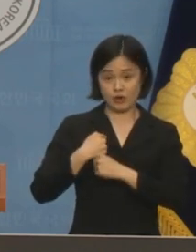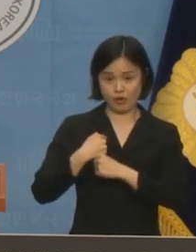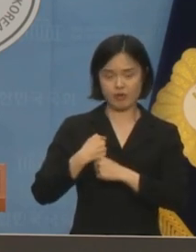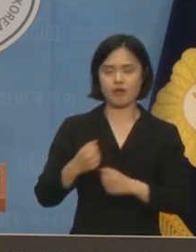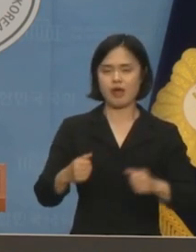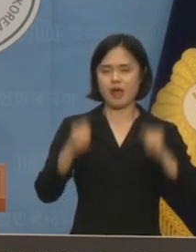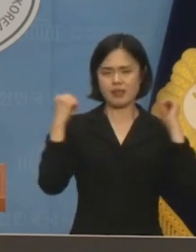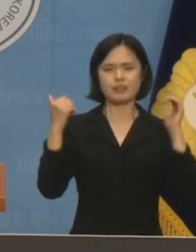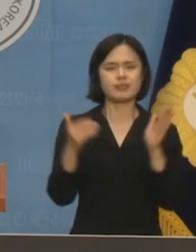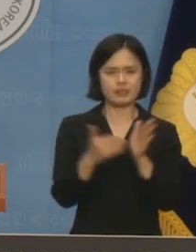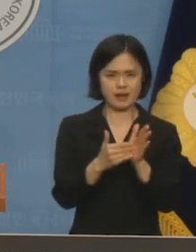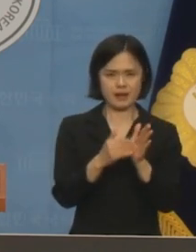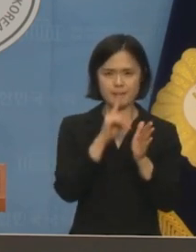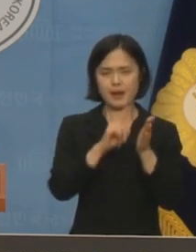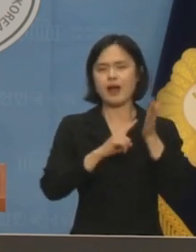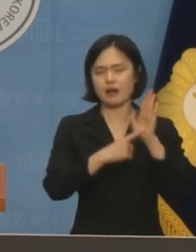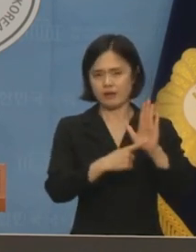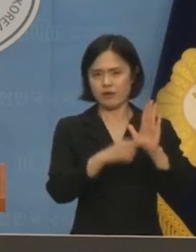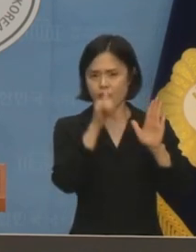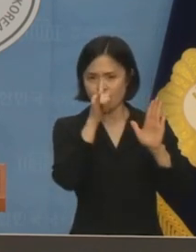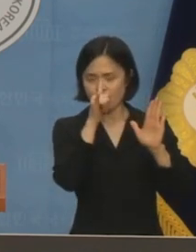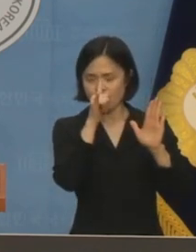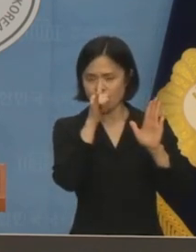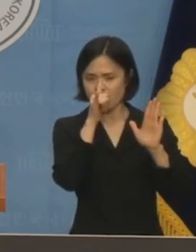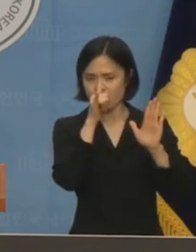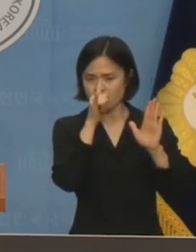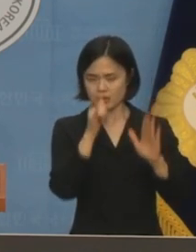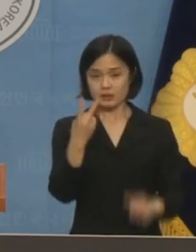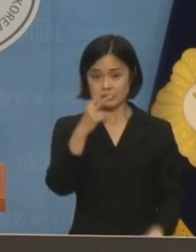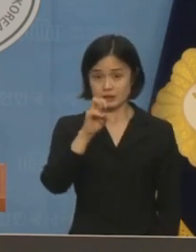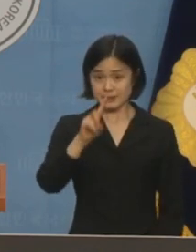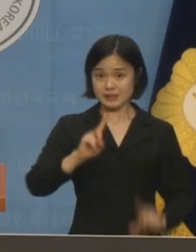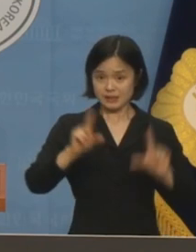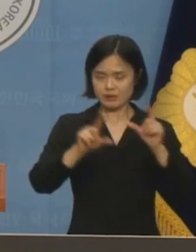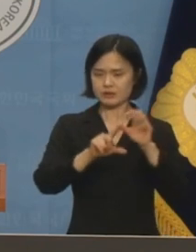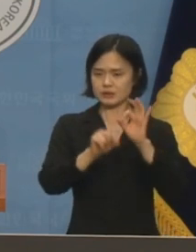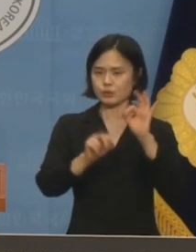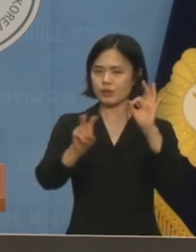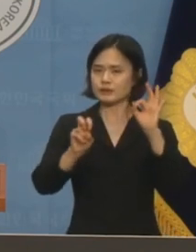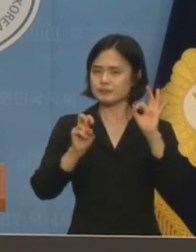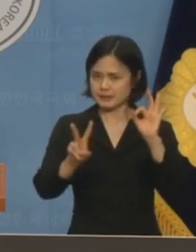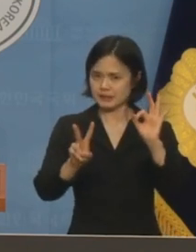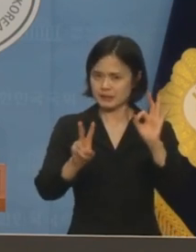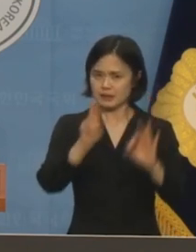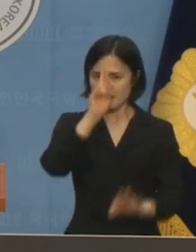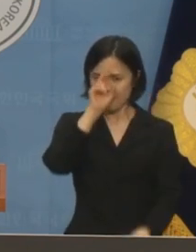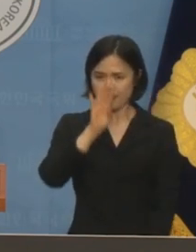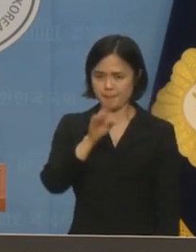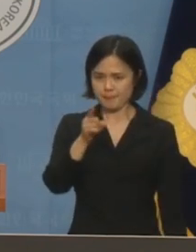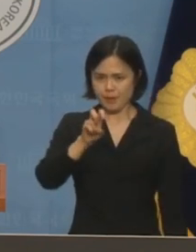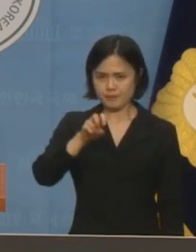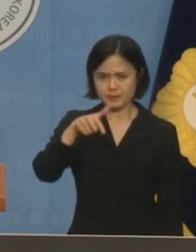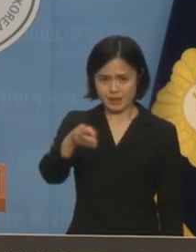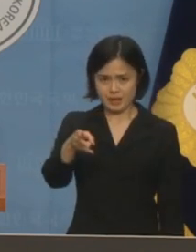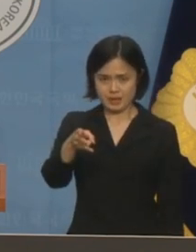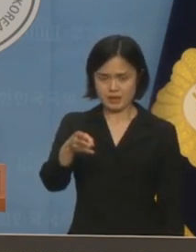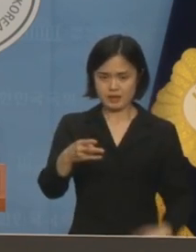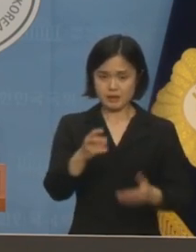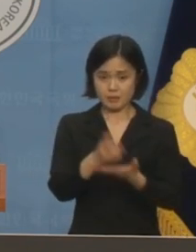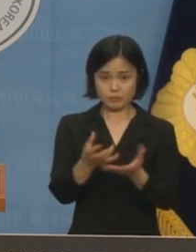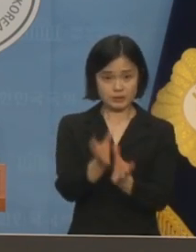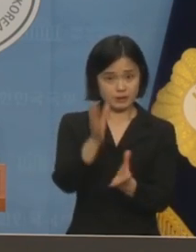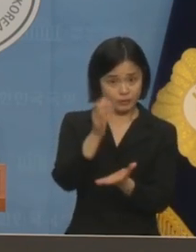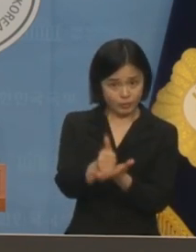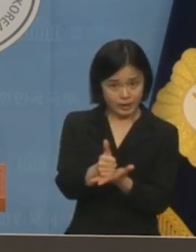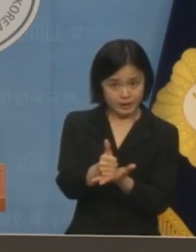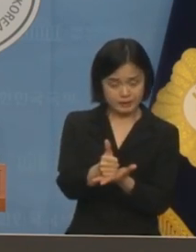문재인 대통령의 우려 표명에 따라 2021년 10월 22일 박범계 법무장관이 육군 항소 포기를